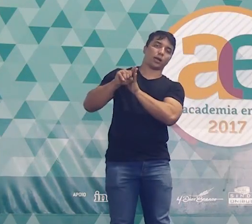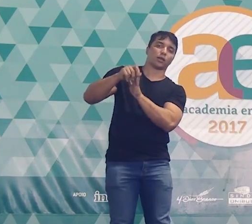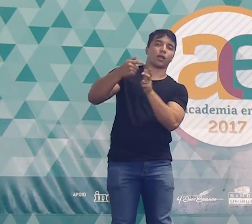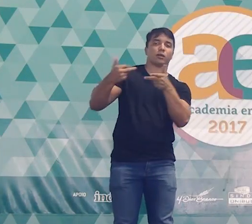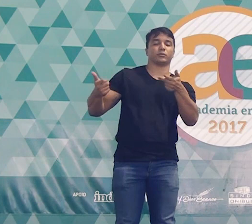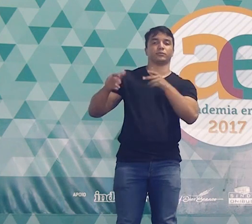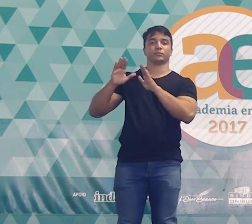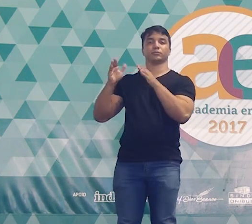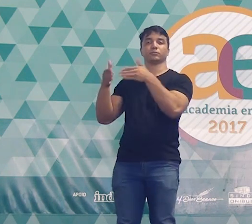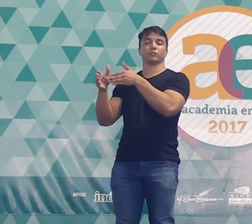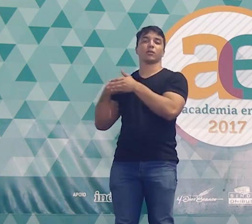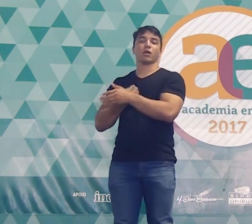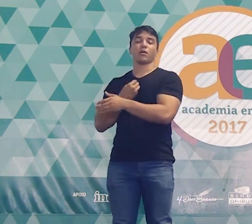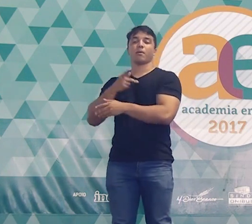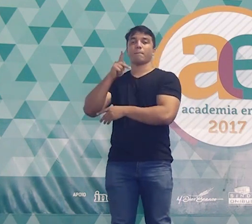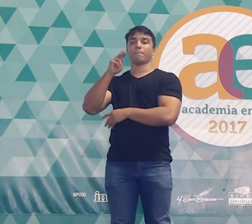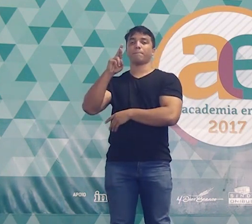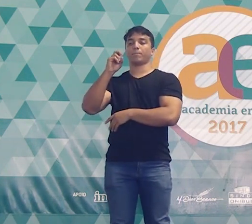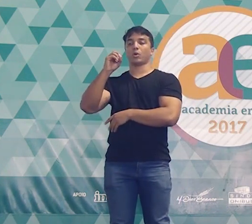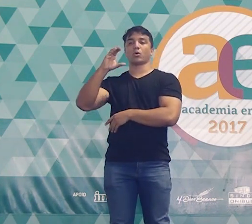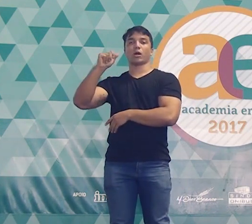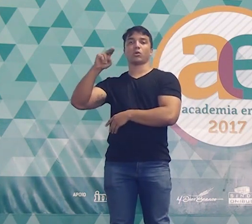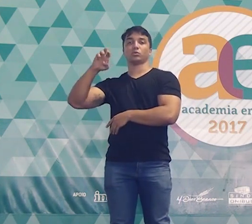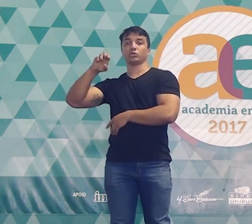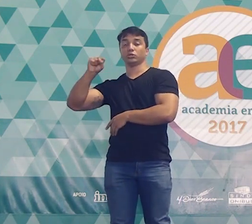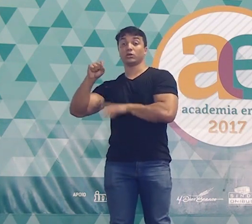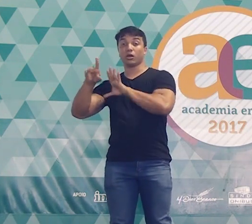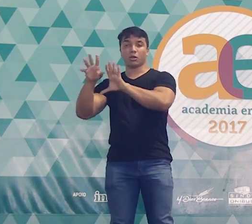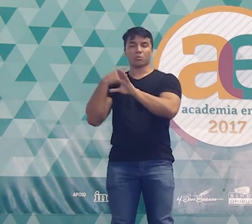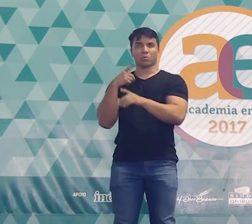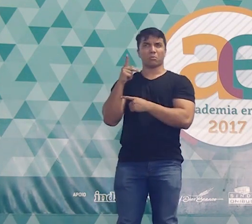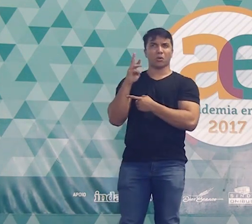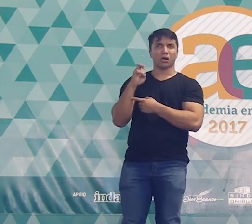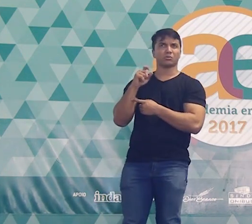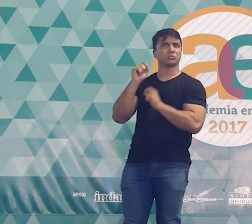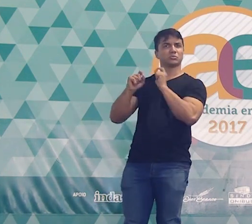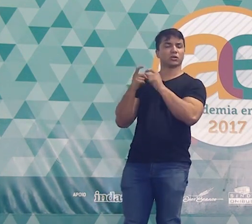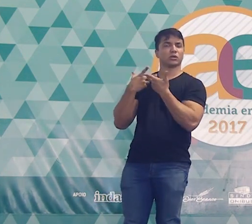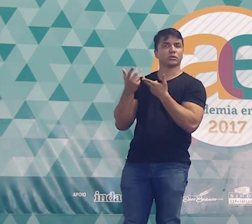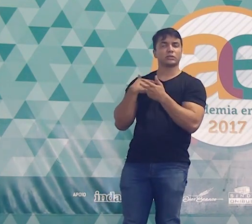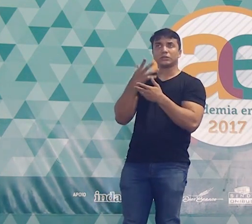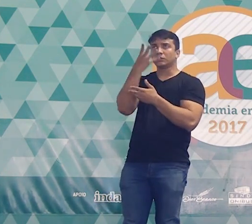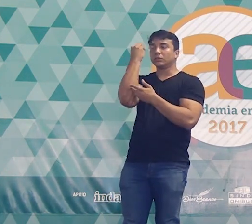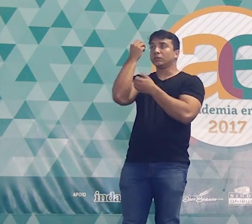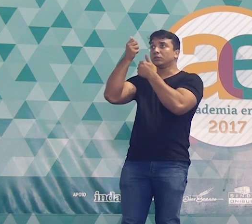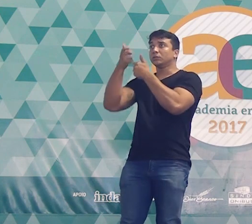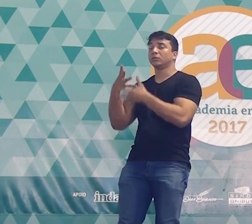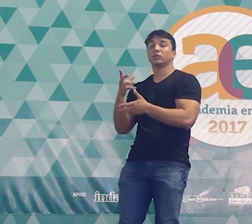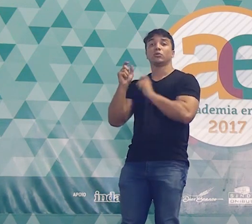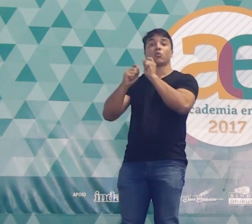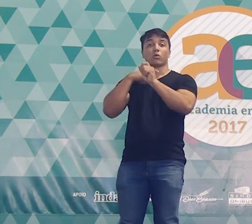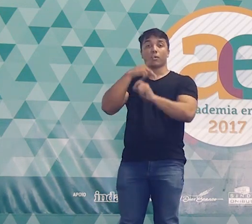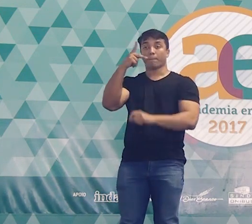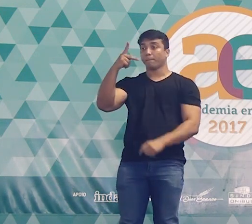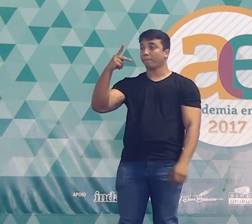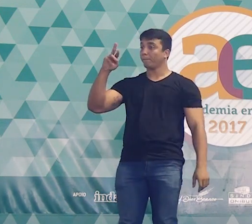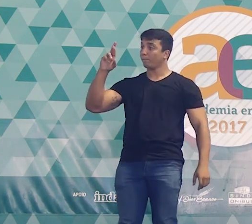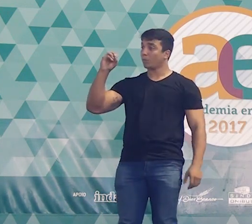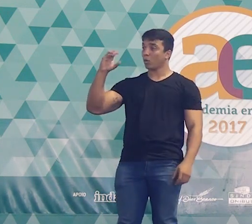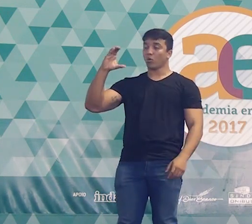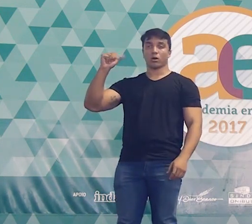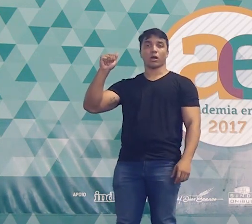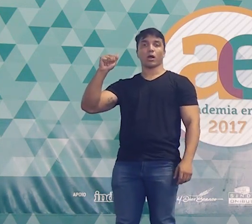tá? São seres procariontes. Rodrigo, e o que é ser procarionte? Eu acabei esquecendo de falar para vocês.